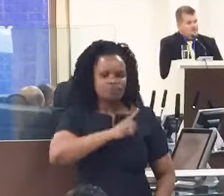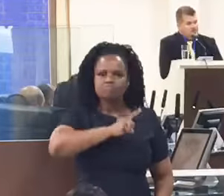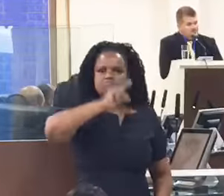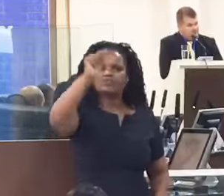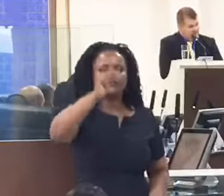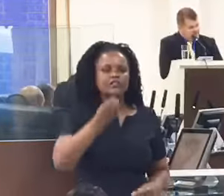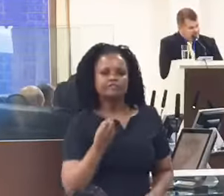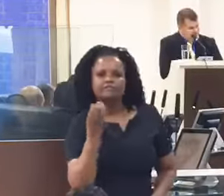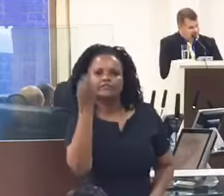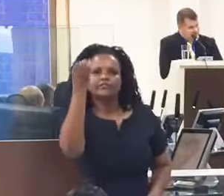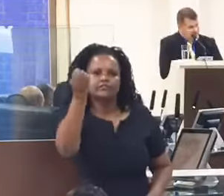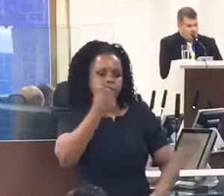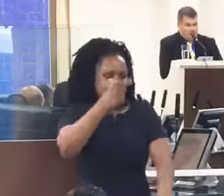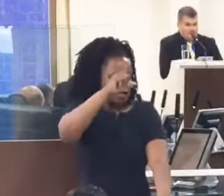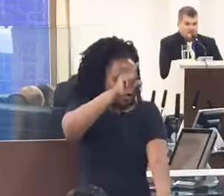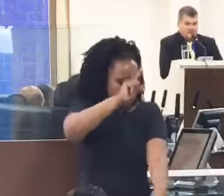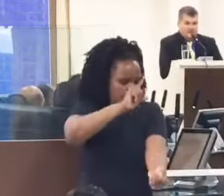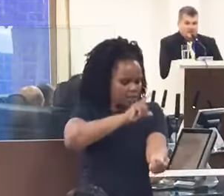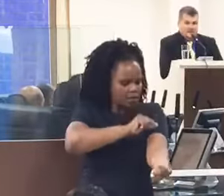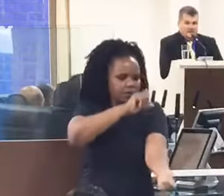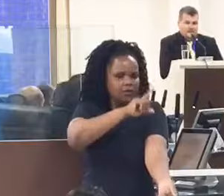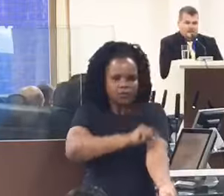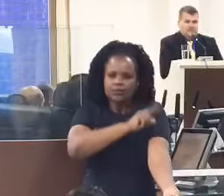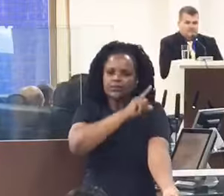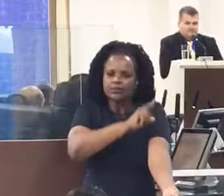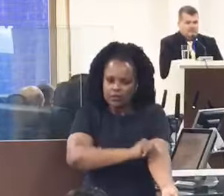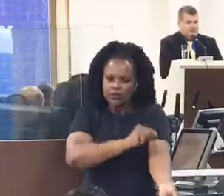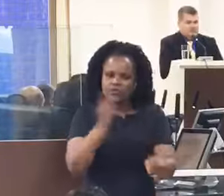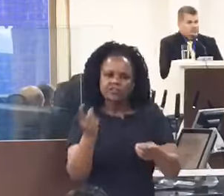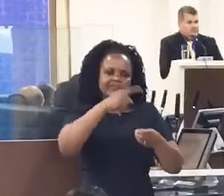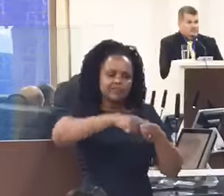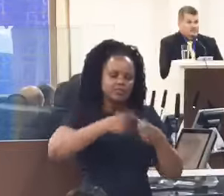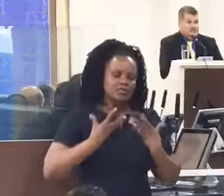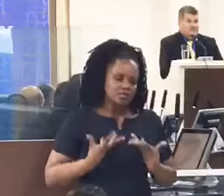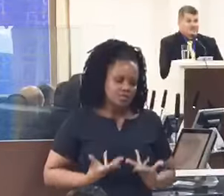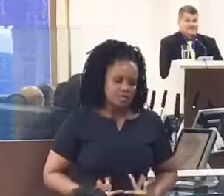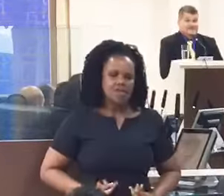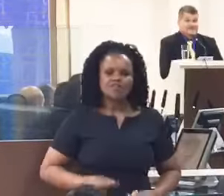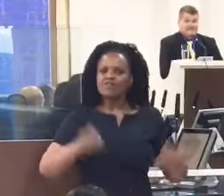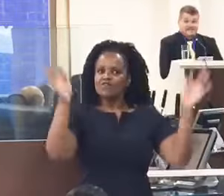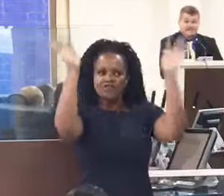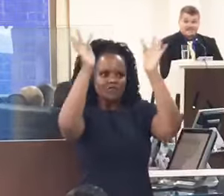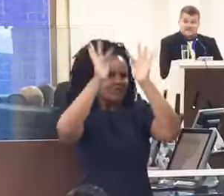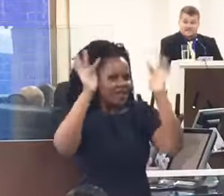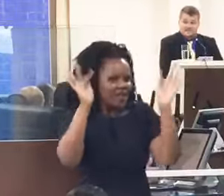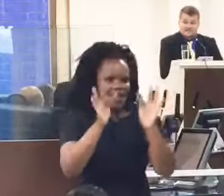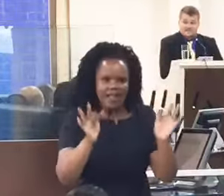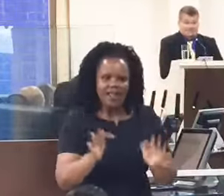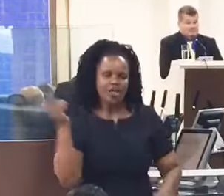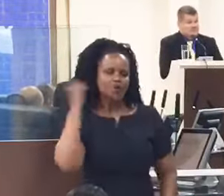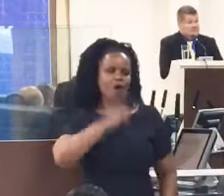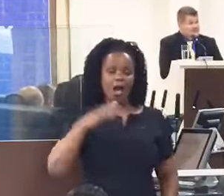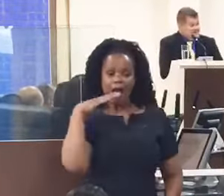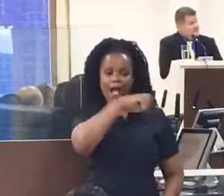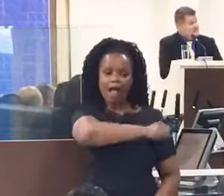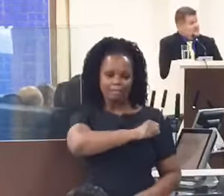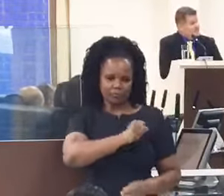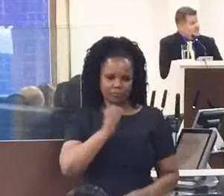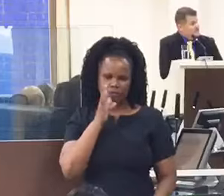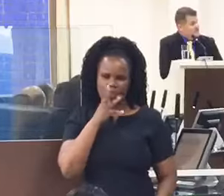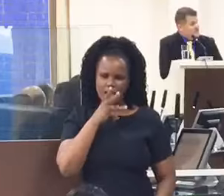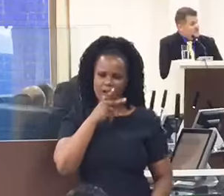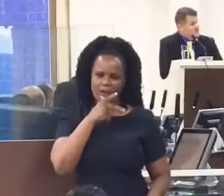tomar quimioterapia e voltar debilitado para Paranaguá. E felizmente nós conseguimos em 16 meses, antes